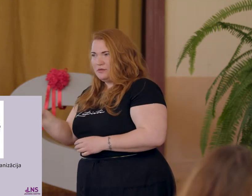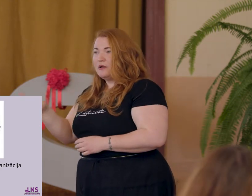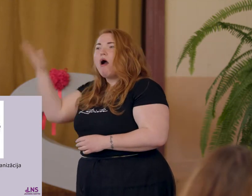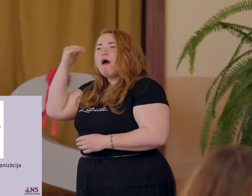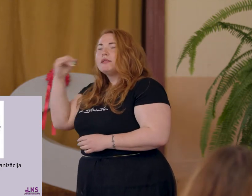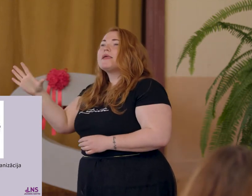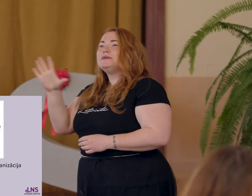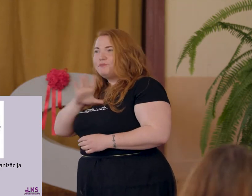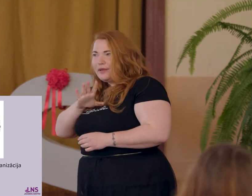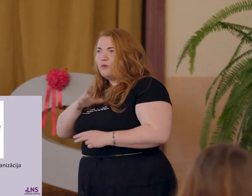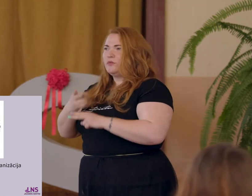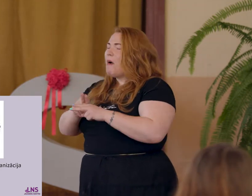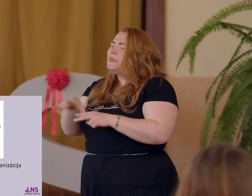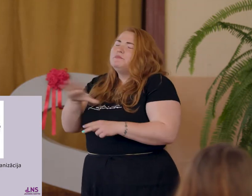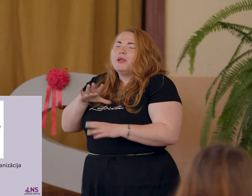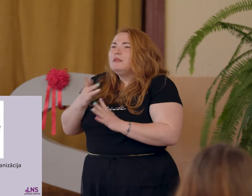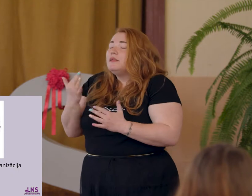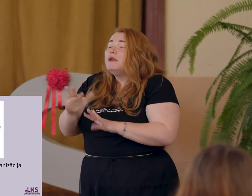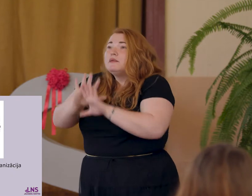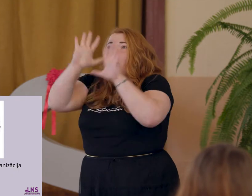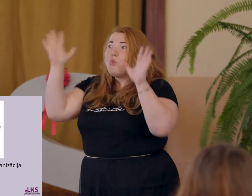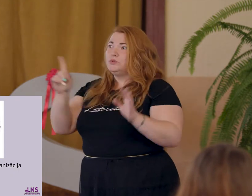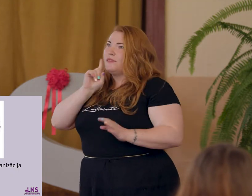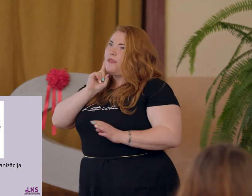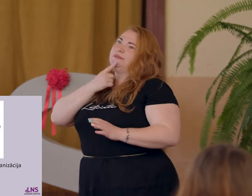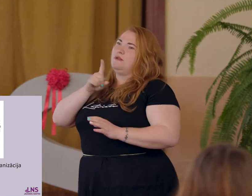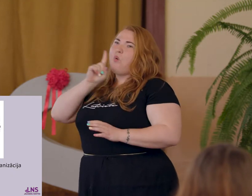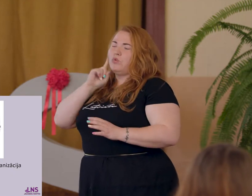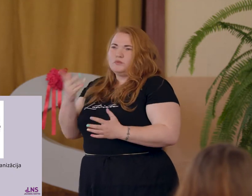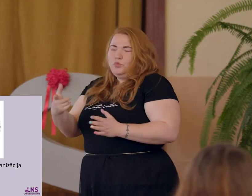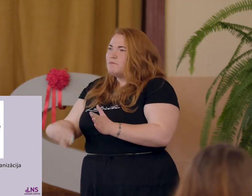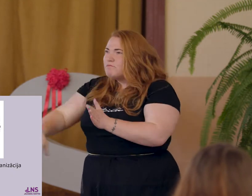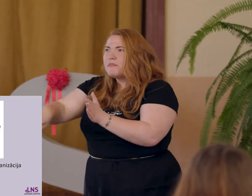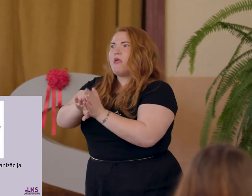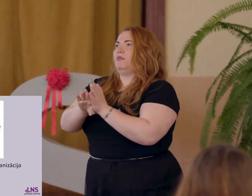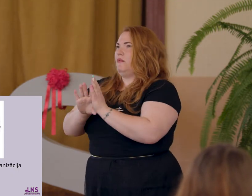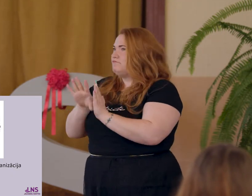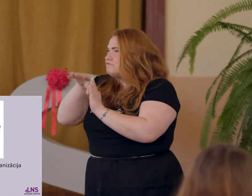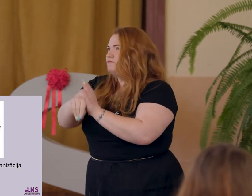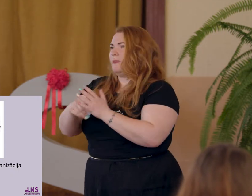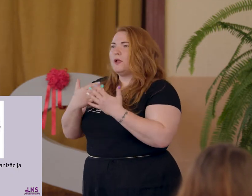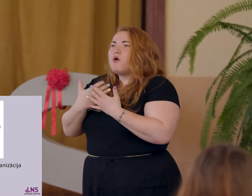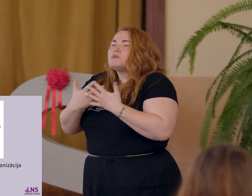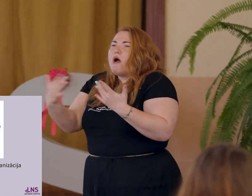sava atsevišķa organizācija. Agrāk bija tā, un ļoti daudz nedzirdīgie